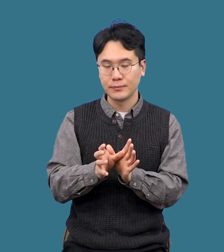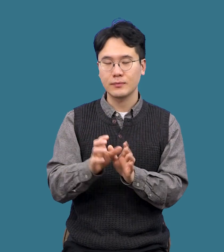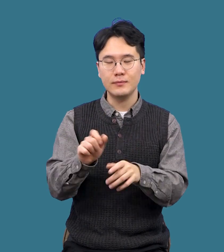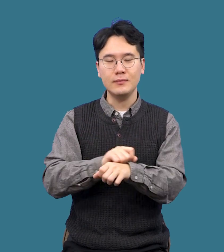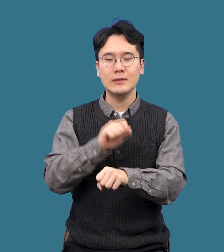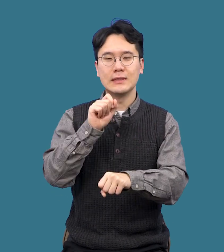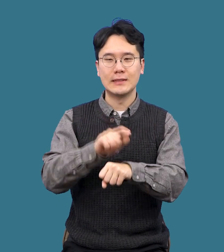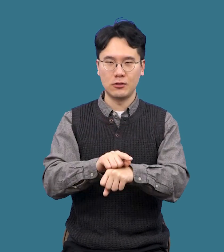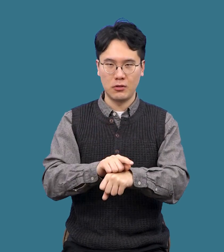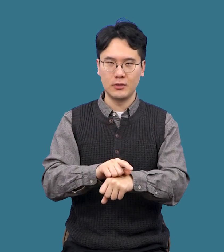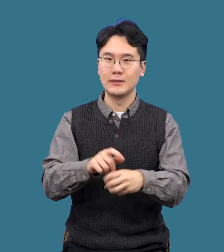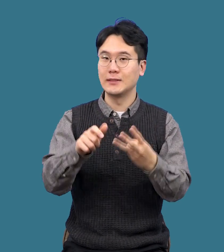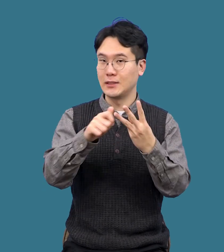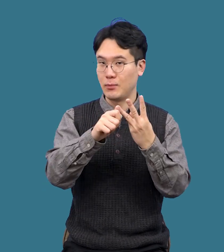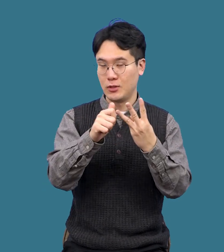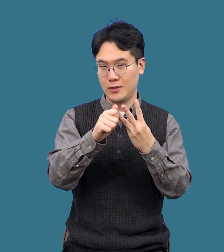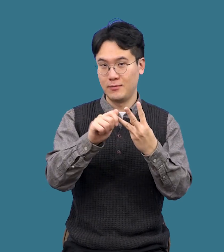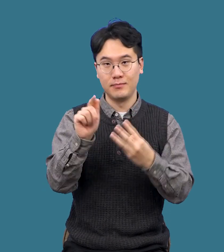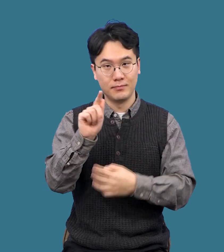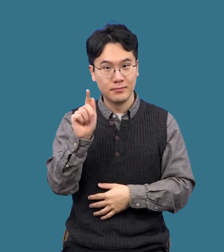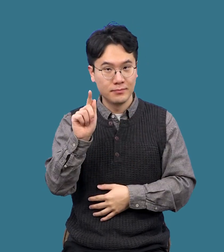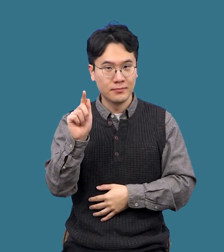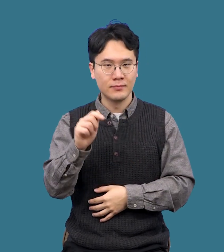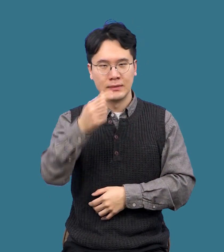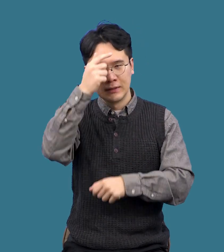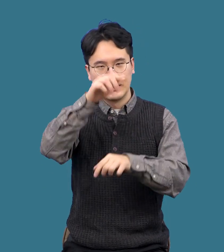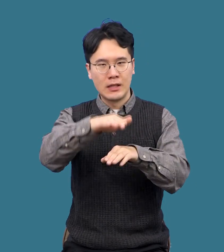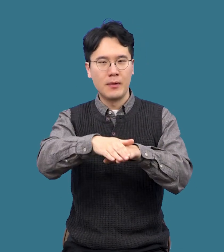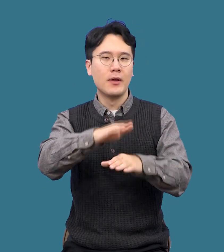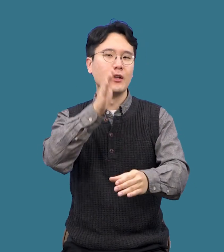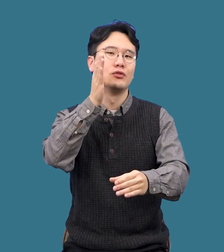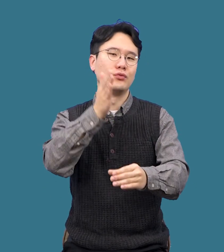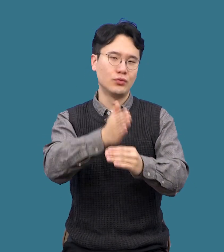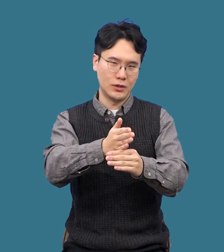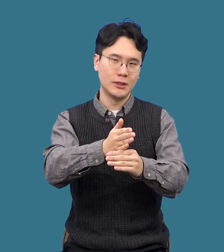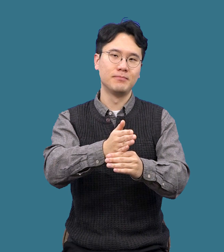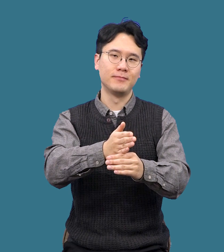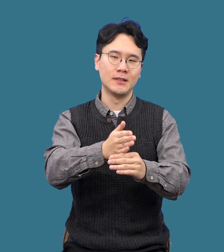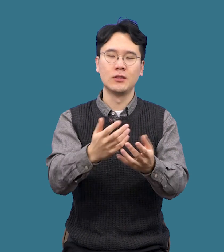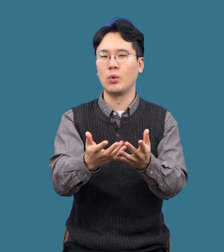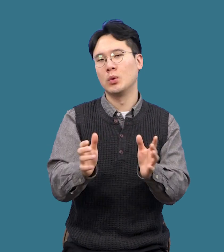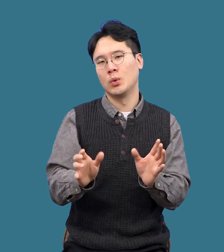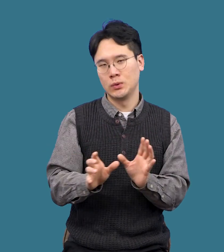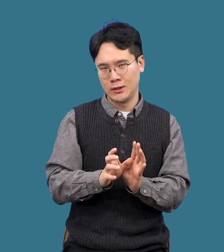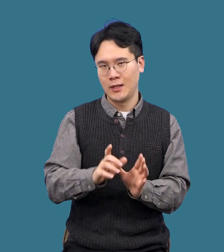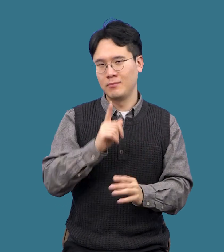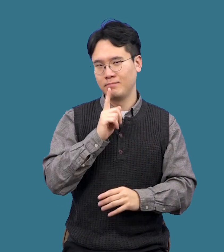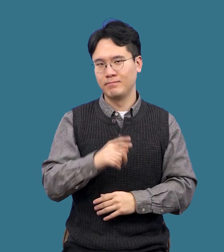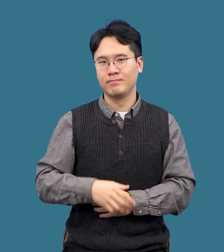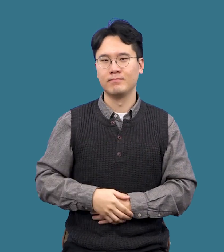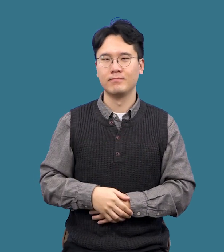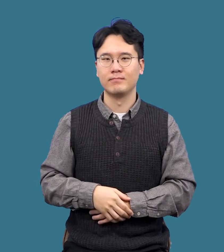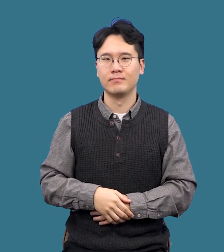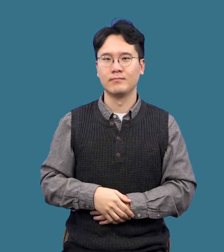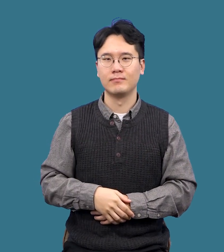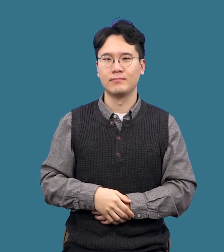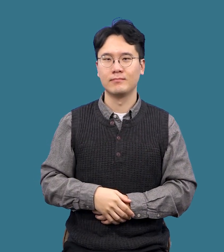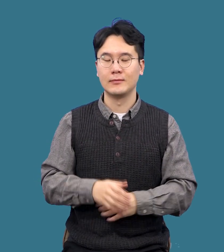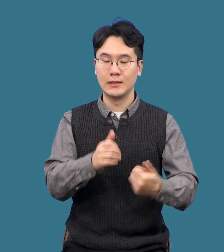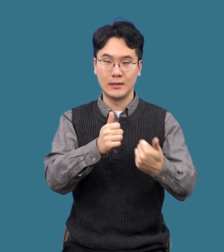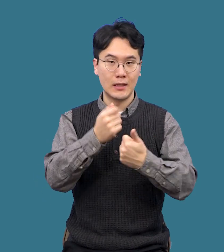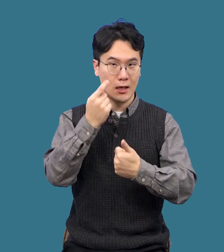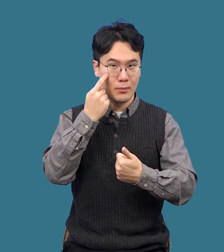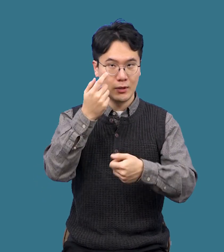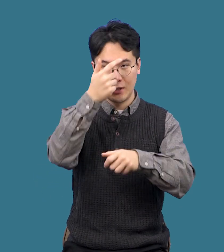하나의 특성이 있습니다. 세 번째 특성은 예배 중심의 공동체라는 사실입니다. 따라서 할까요?